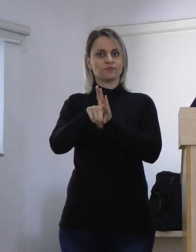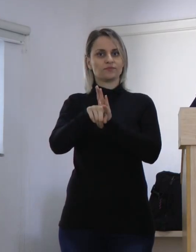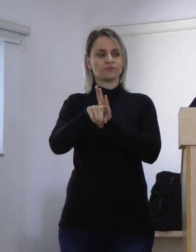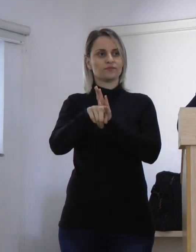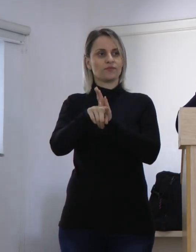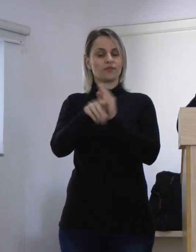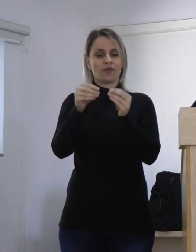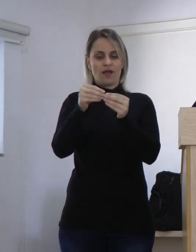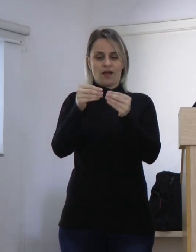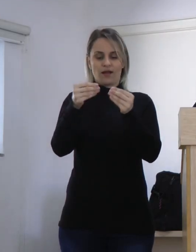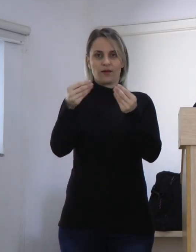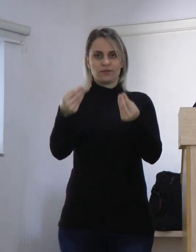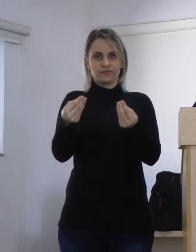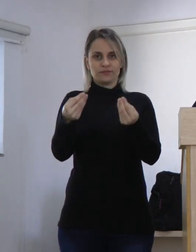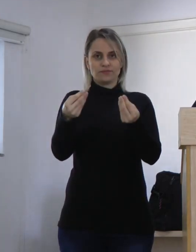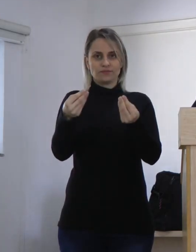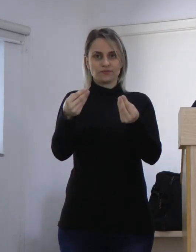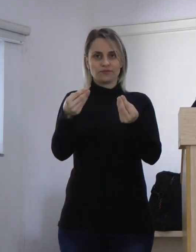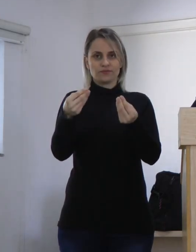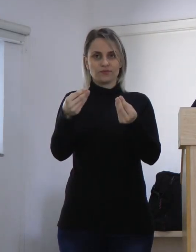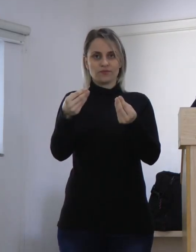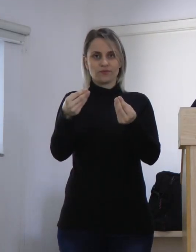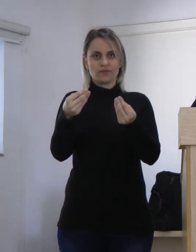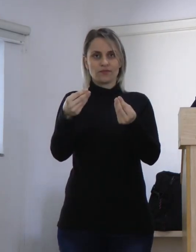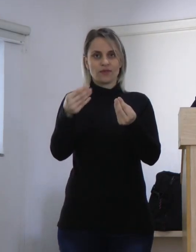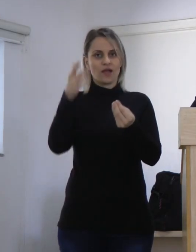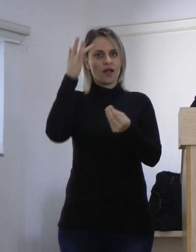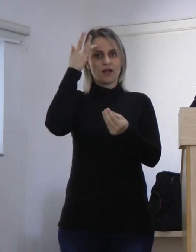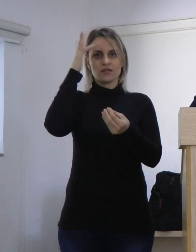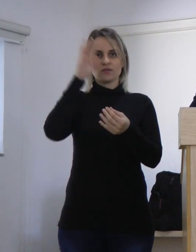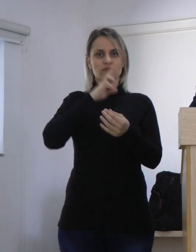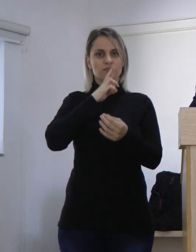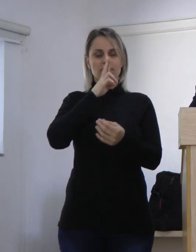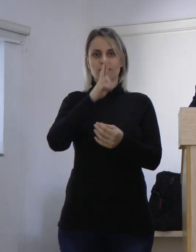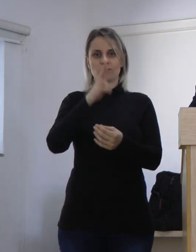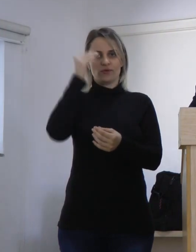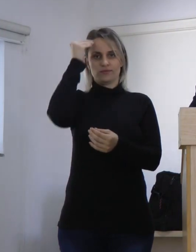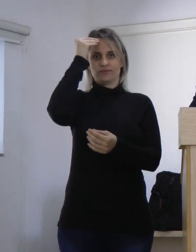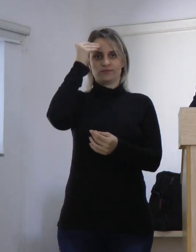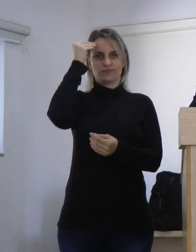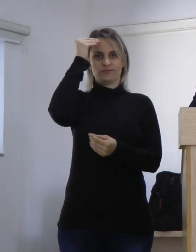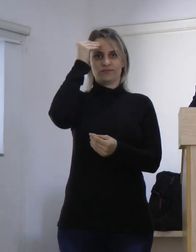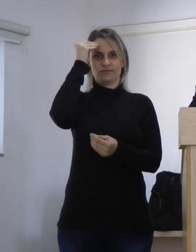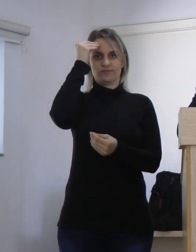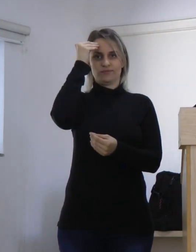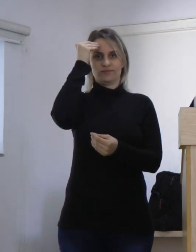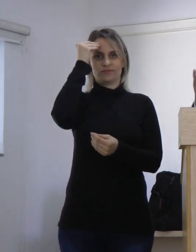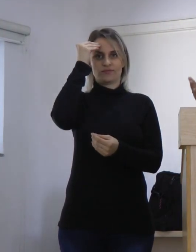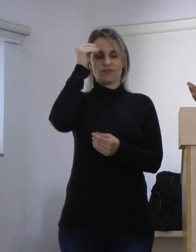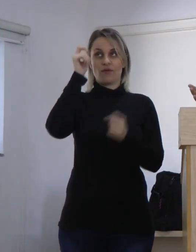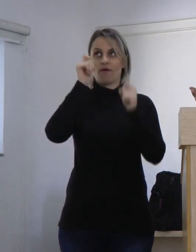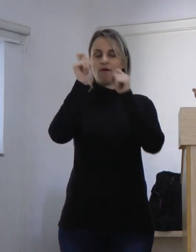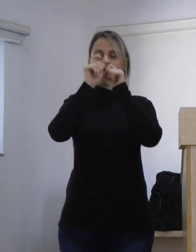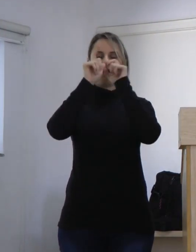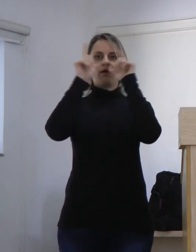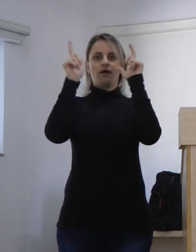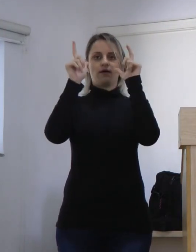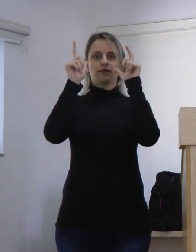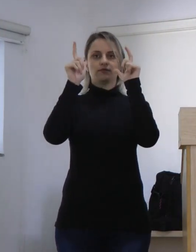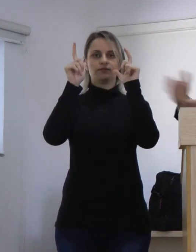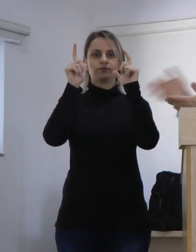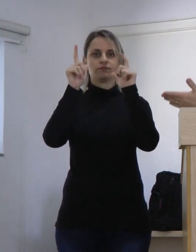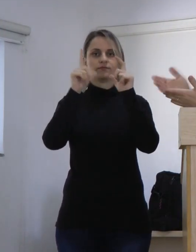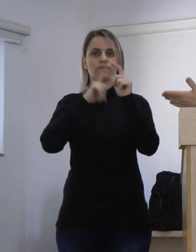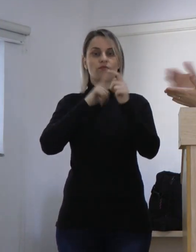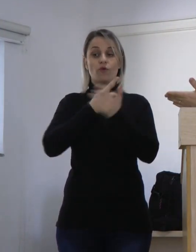O examinador abriu a pergunta e ele não sabia a resposta no sonho. Ele acordou,